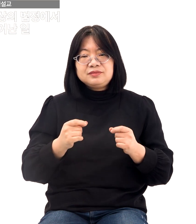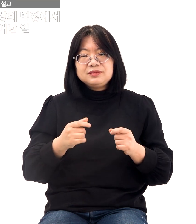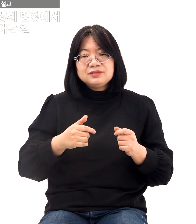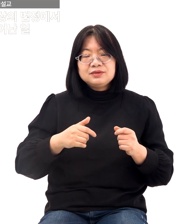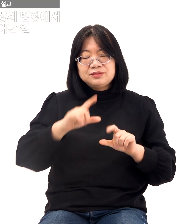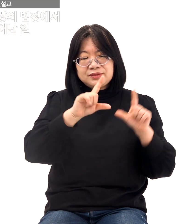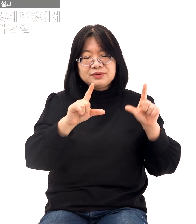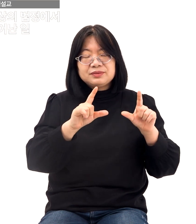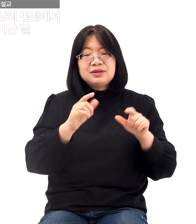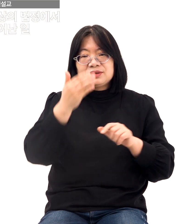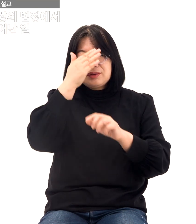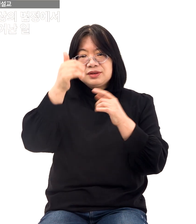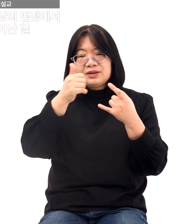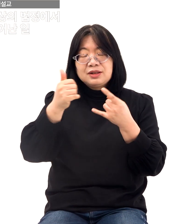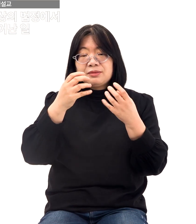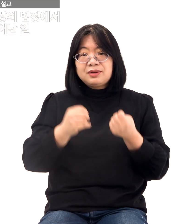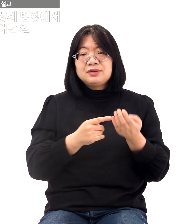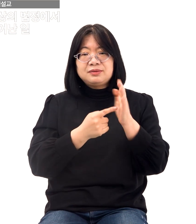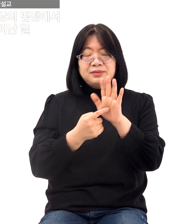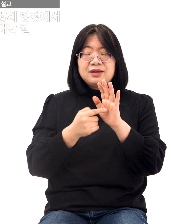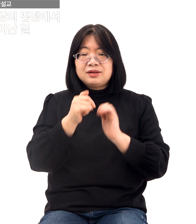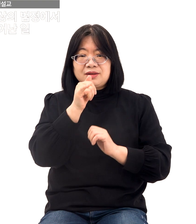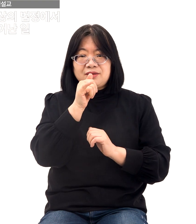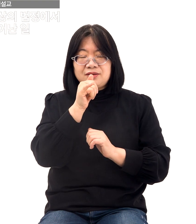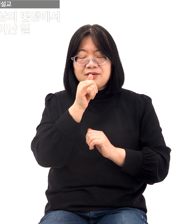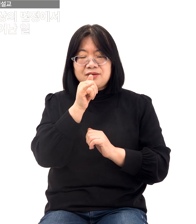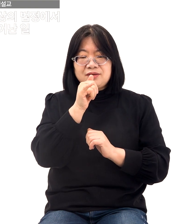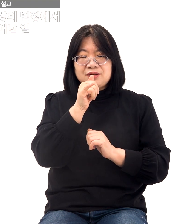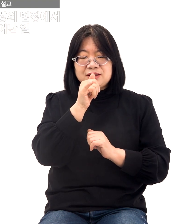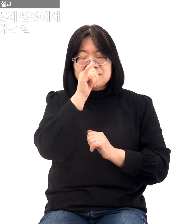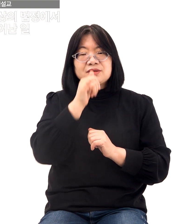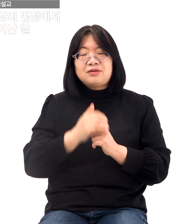청년들에게 많이 발견하는데